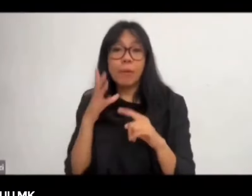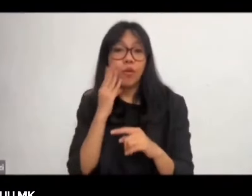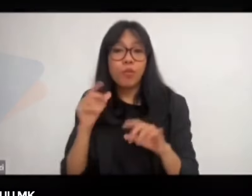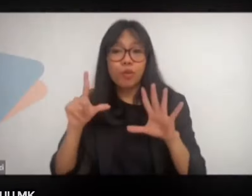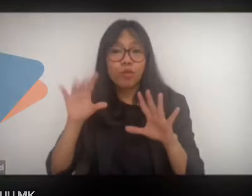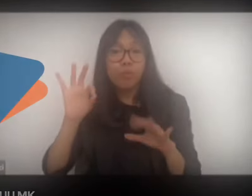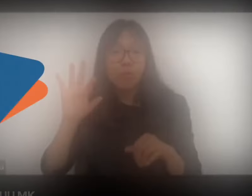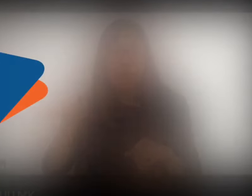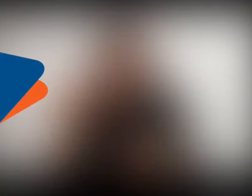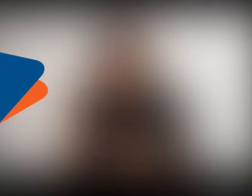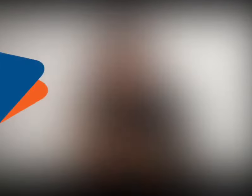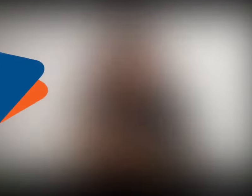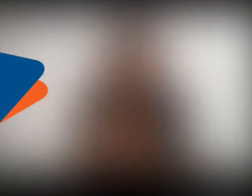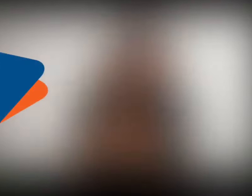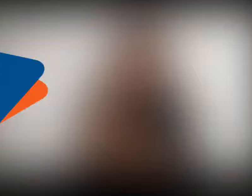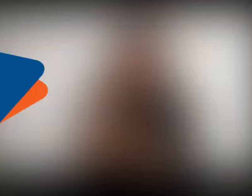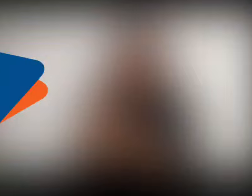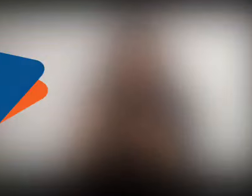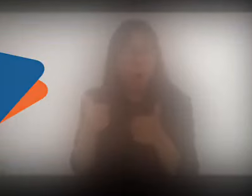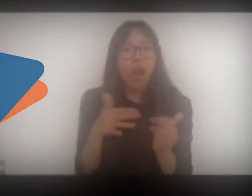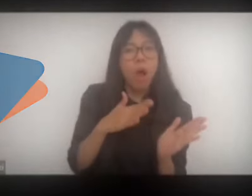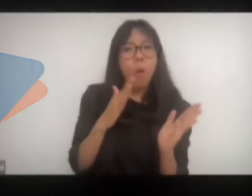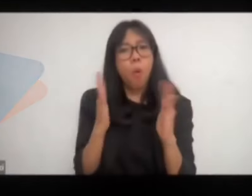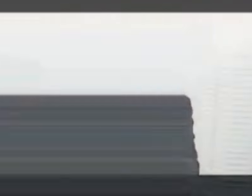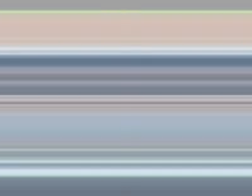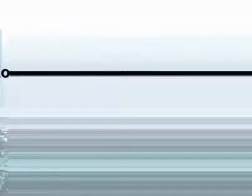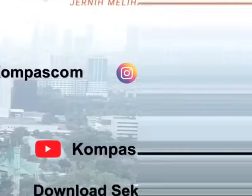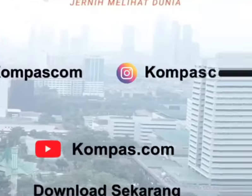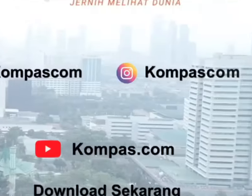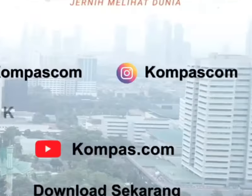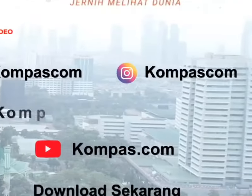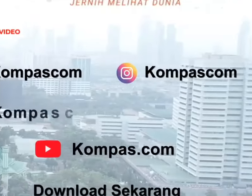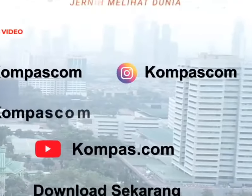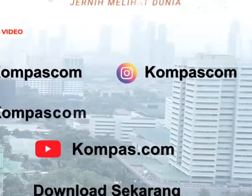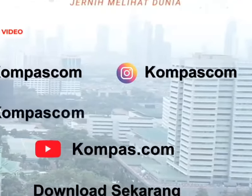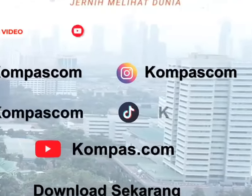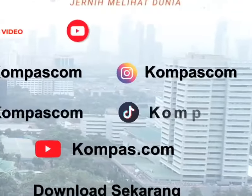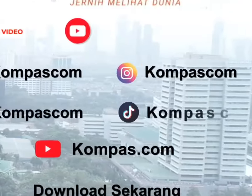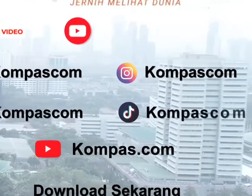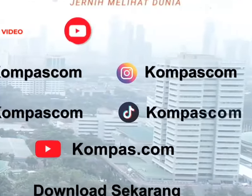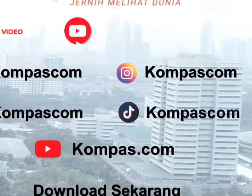gimana sih logikanya gitu kan? Ya. Mungkin sebegitu dulu, Viola.